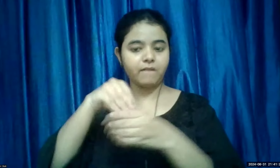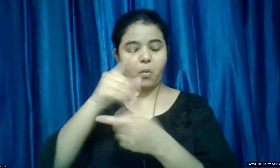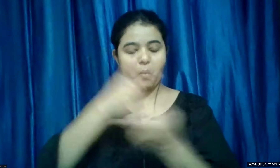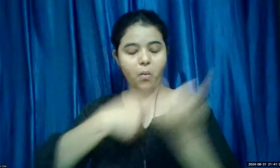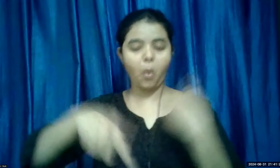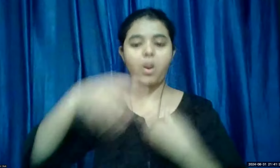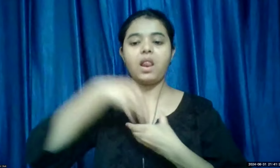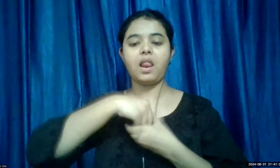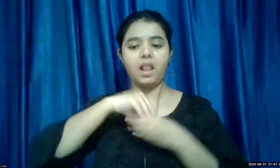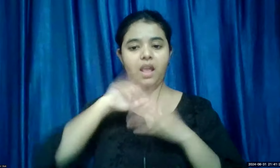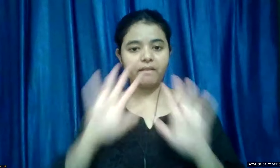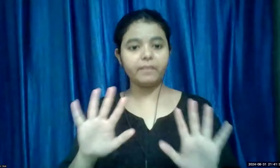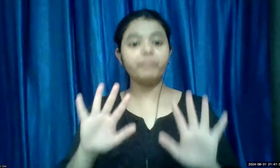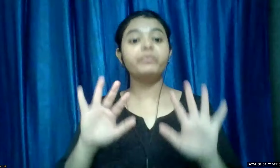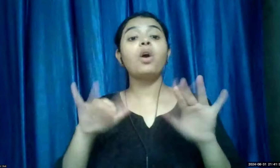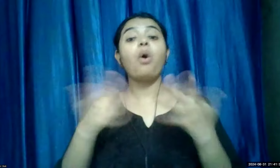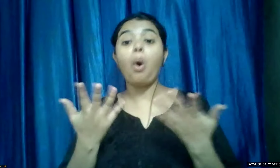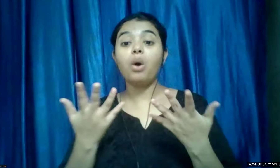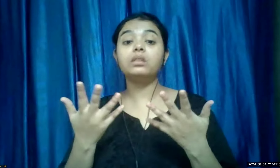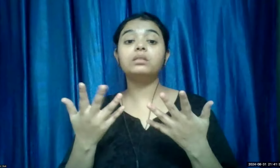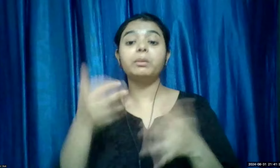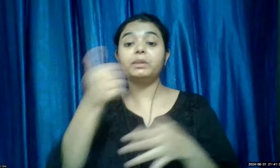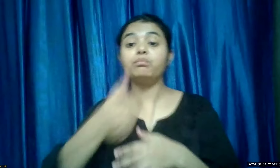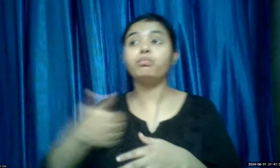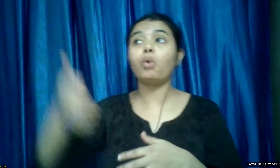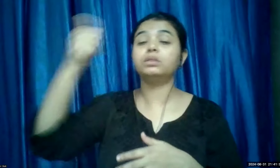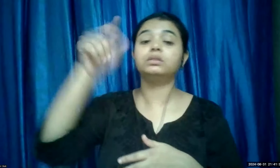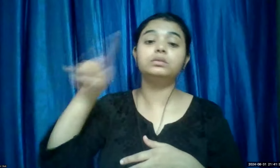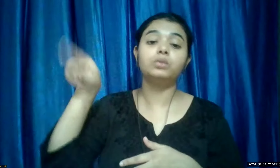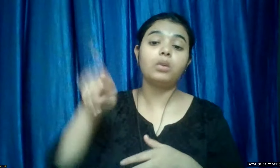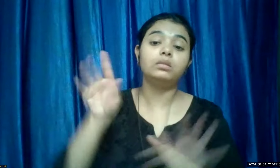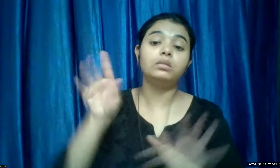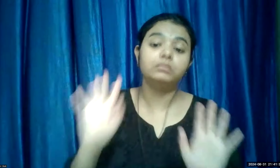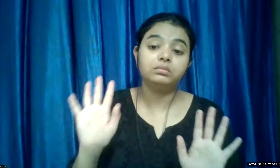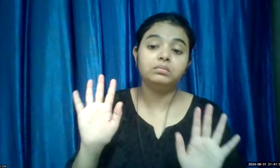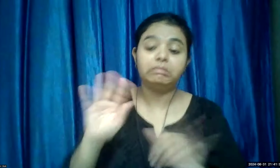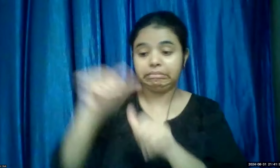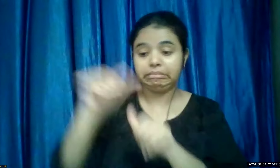या हम किसी गलत स्वामी की सेवा कर रहे हैं।